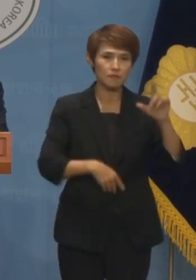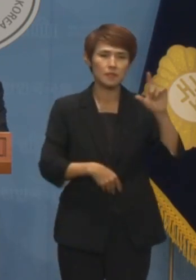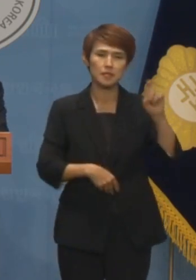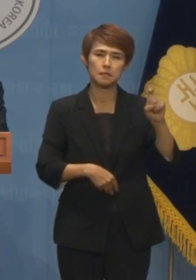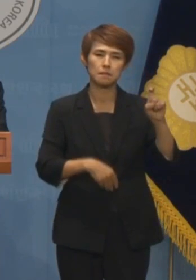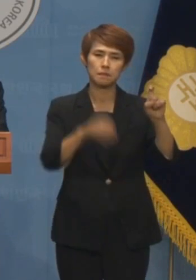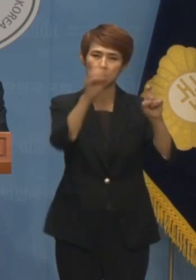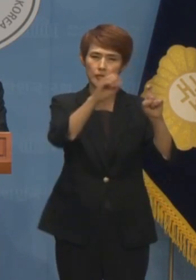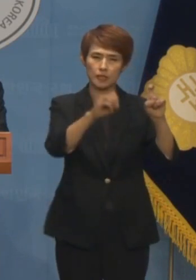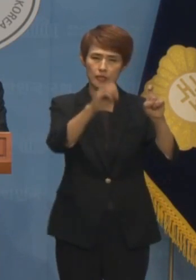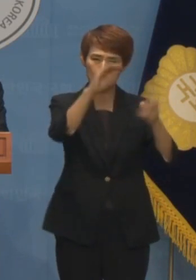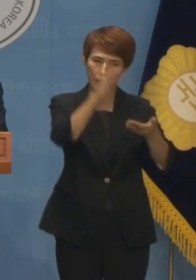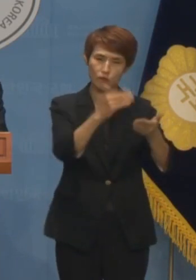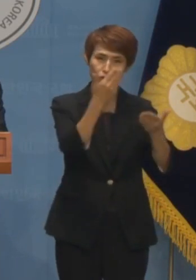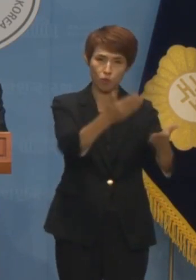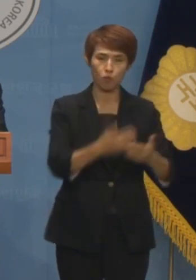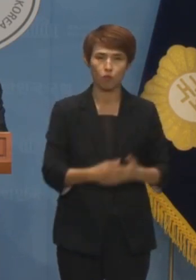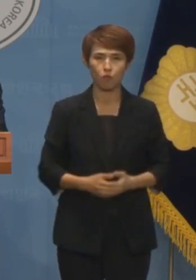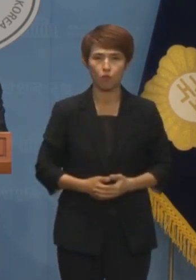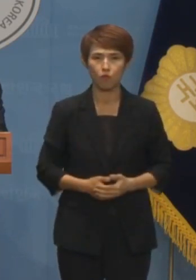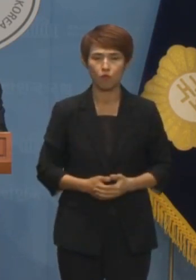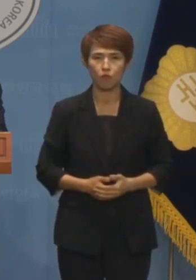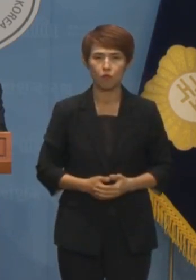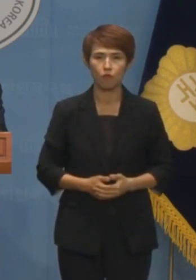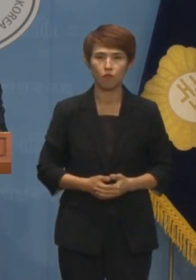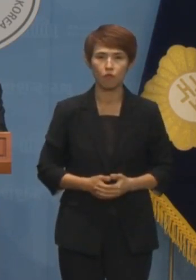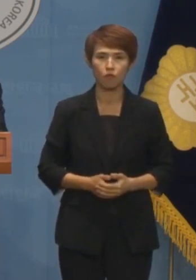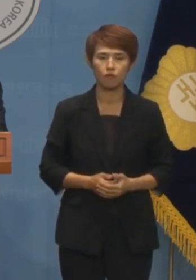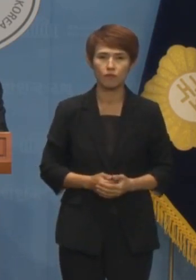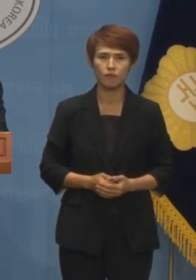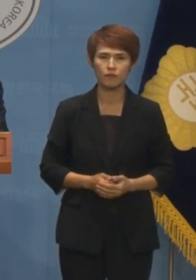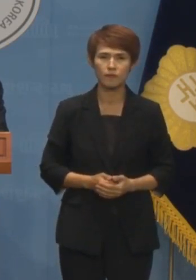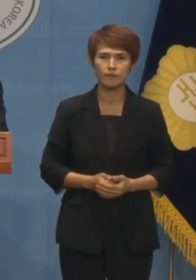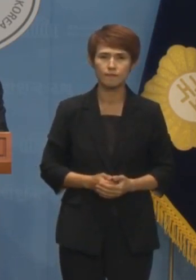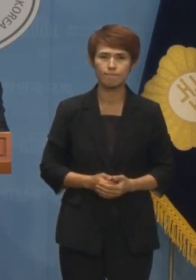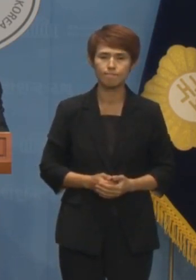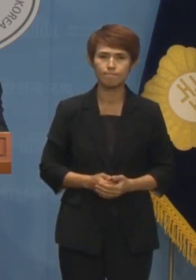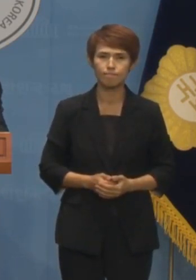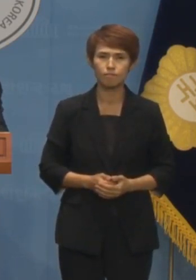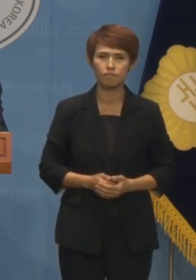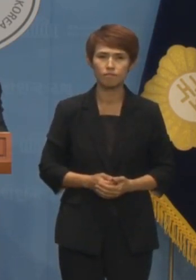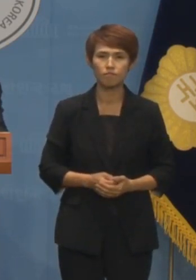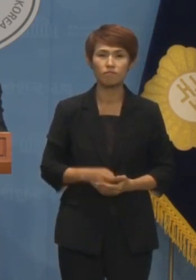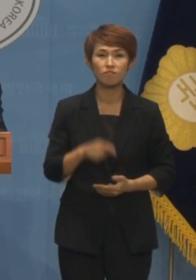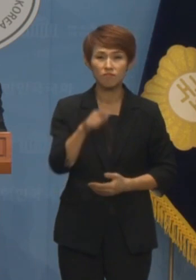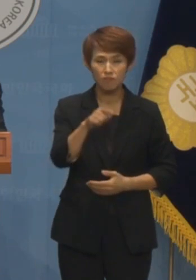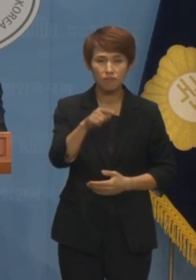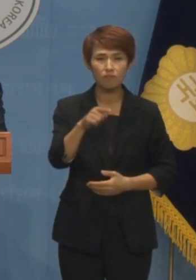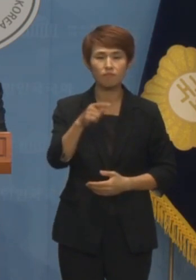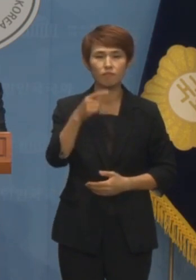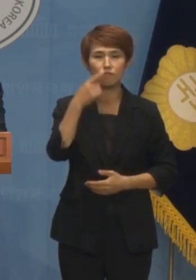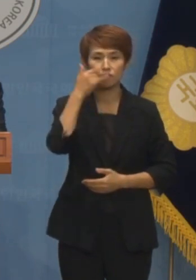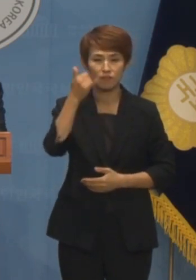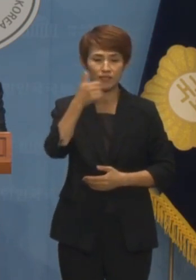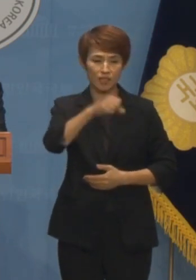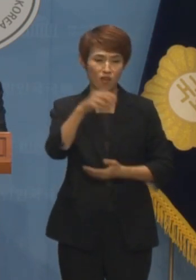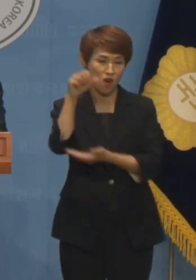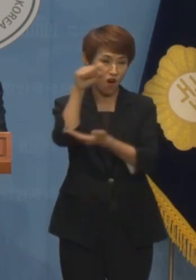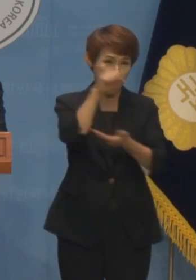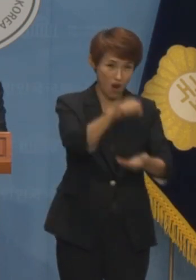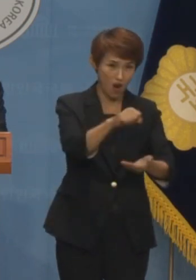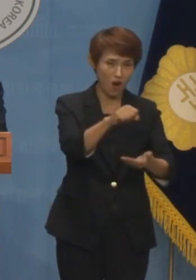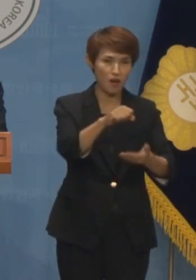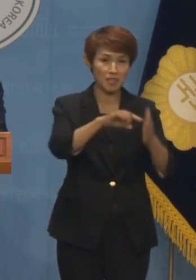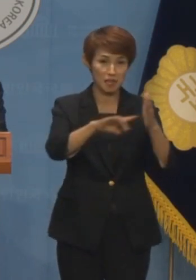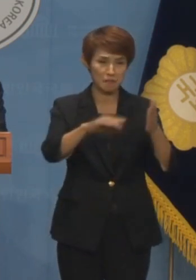낮추고 최대 주주 할증 평가를 폐지하겠다고 밝혔습니다. 가업상속공제는 대폭 안 하겠다고 합니다. 우리